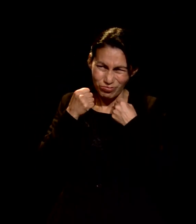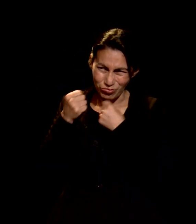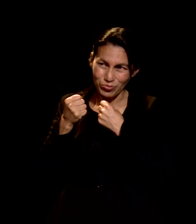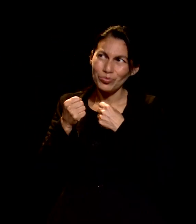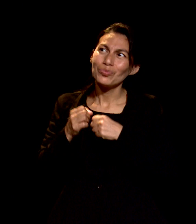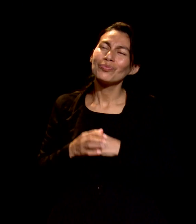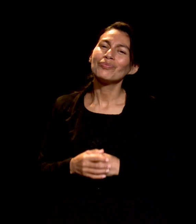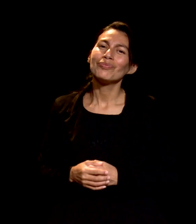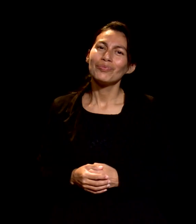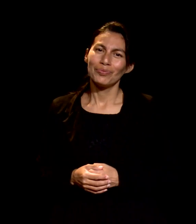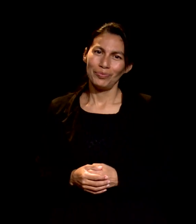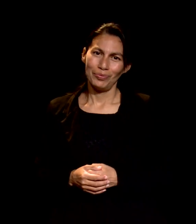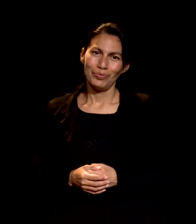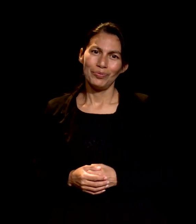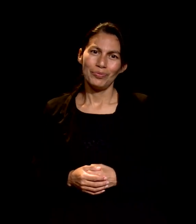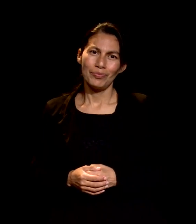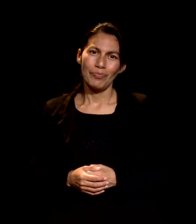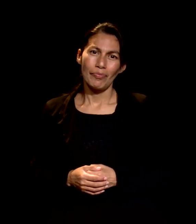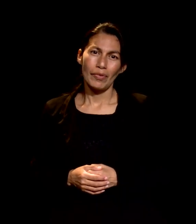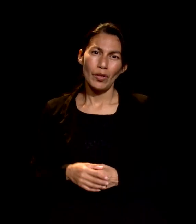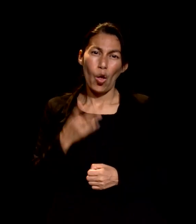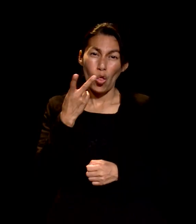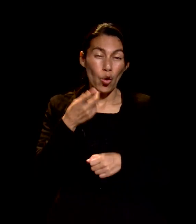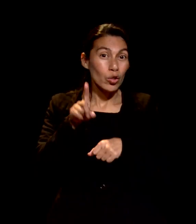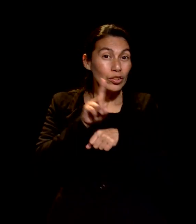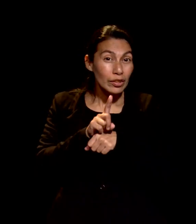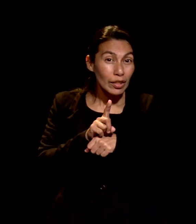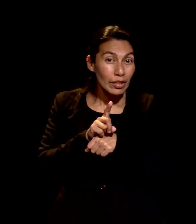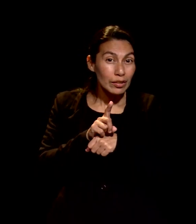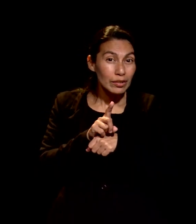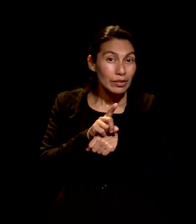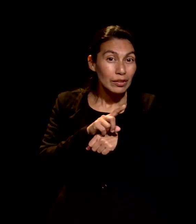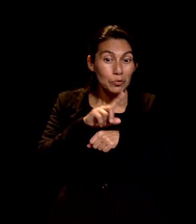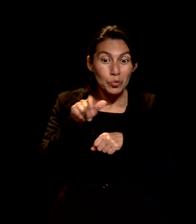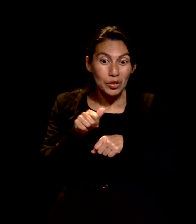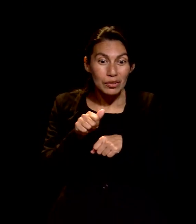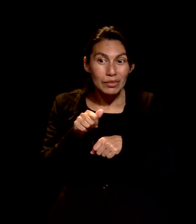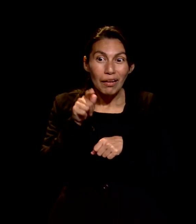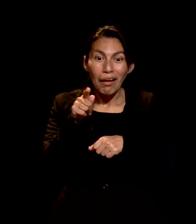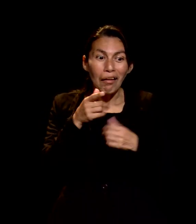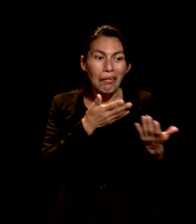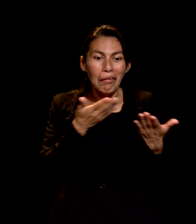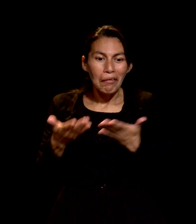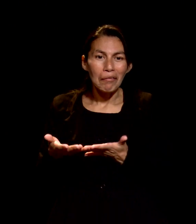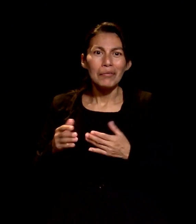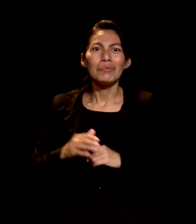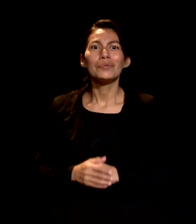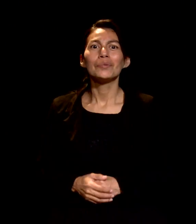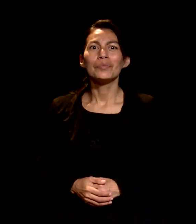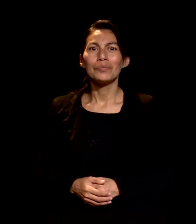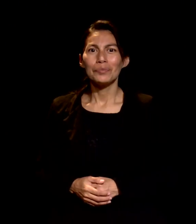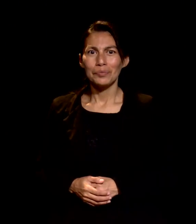mayor sí sí y creo que pasaron dos días y llegó